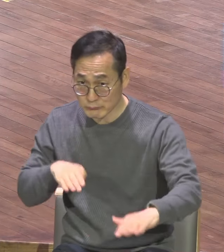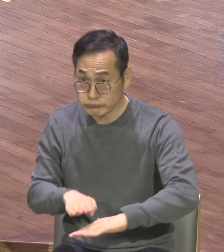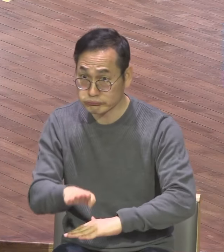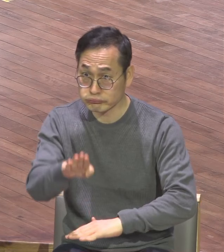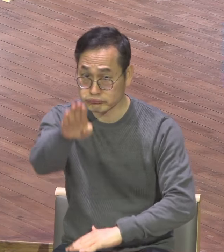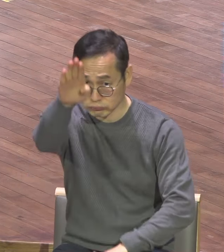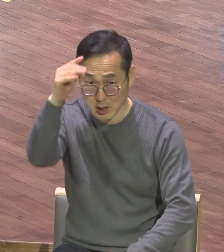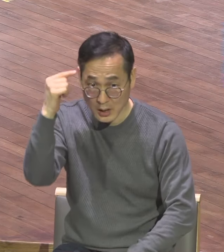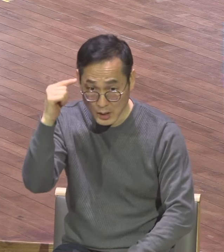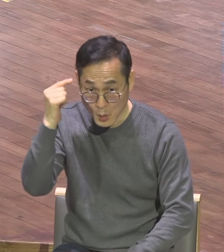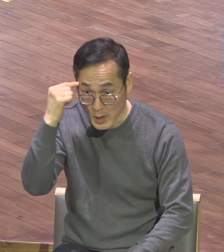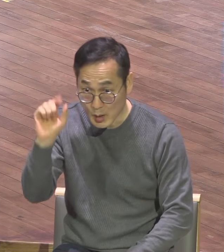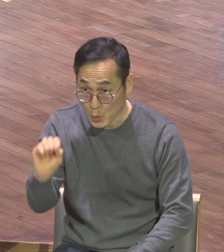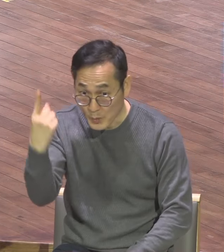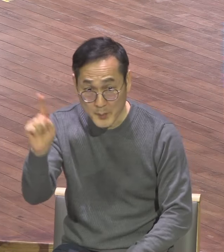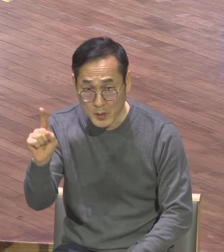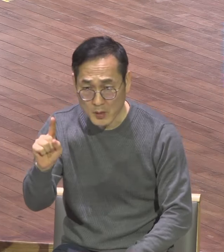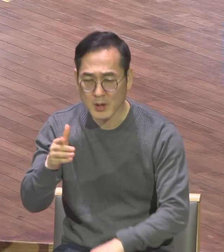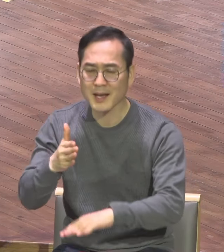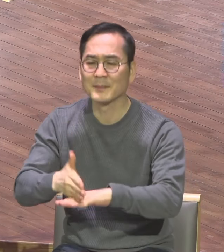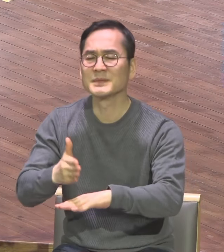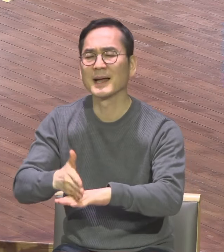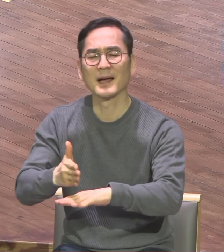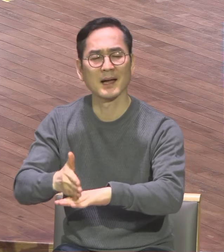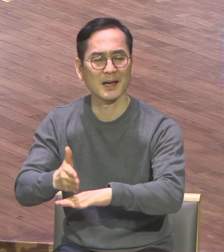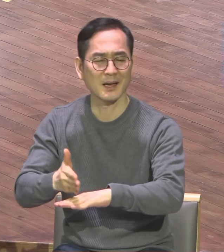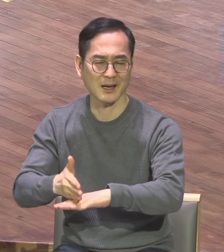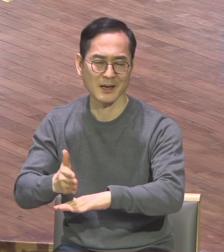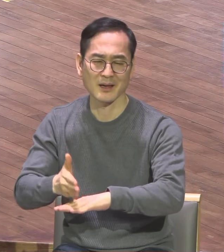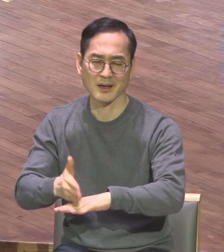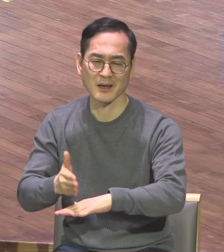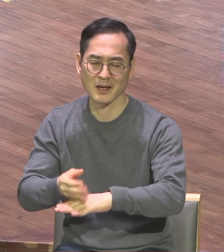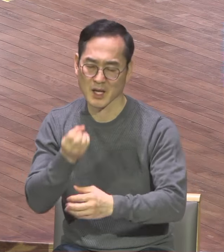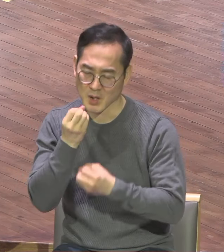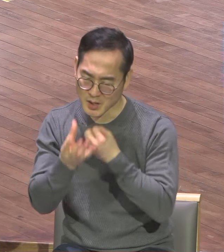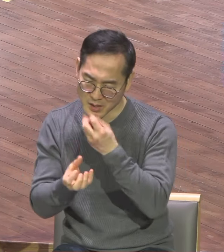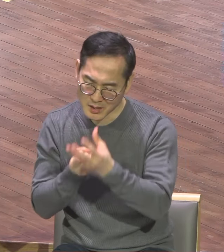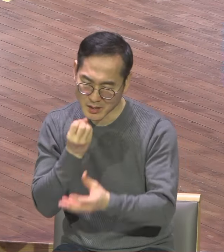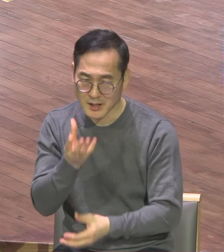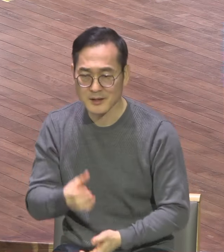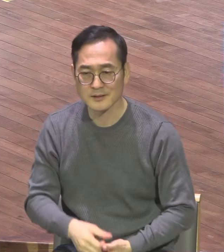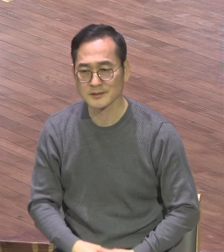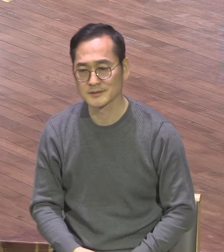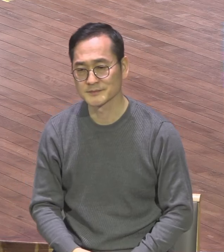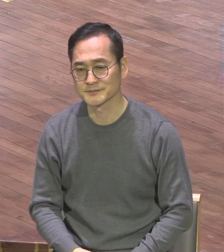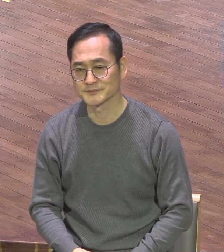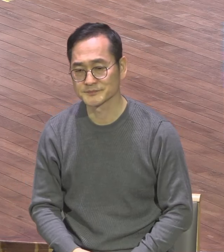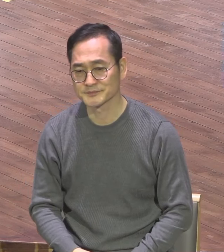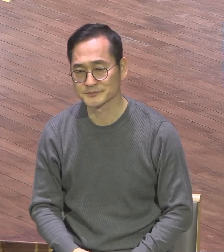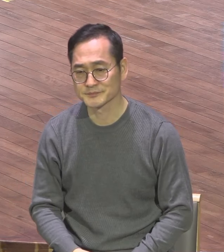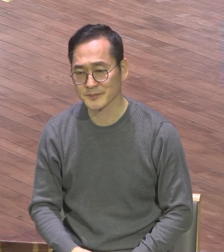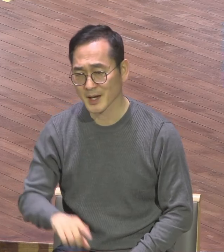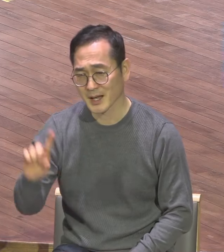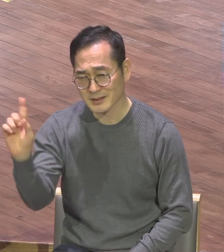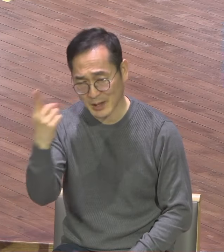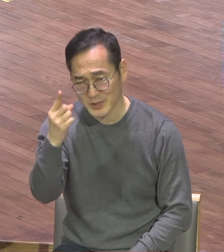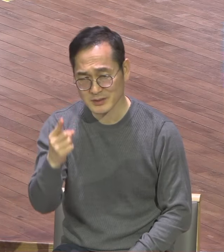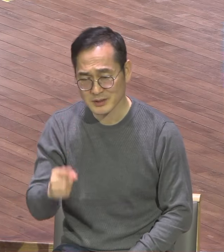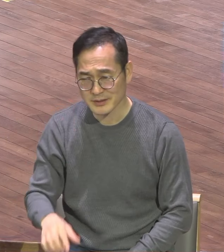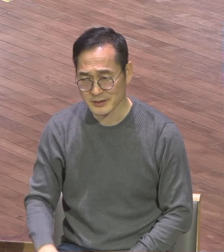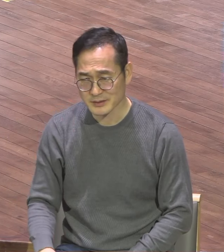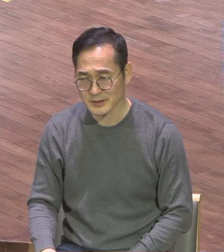덕분이었어요. 감사 신앙. 아멘. 이 감사. 다윗은요, 다양한 문제와 사건